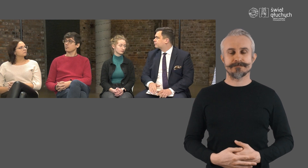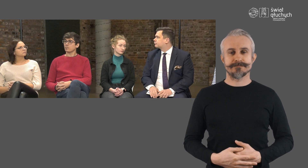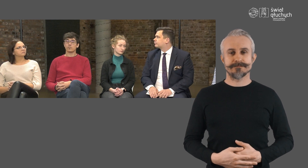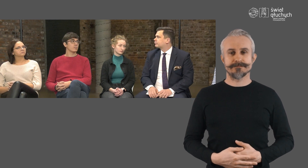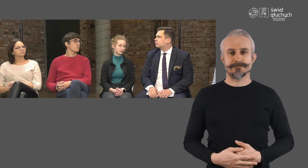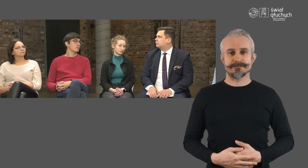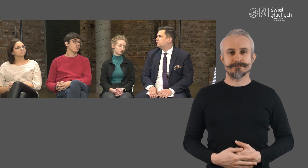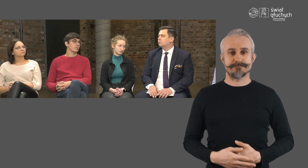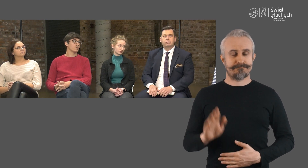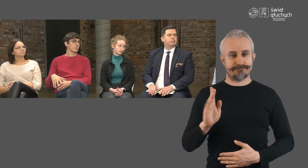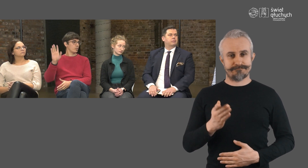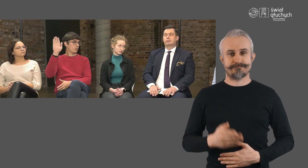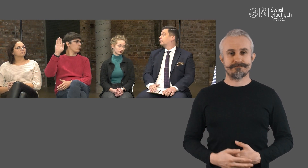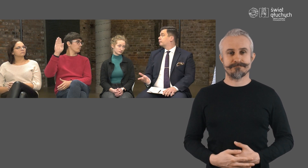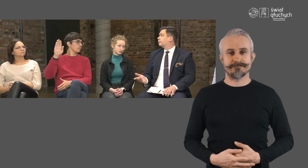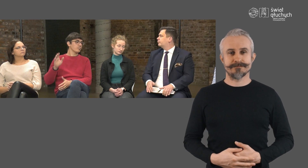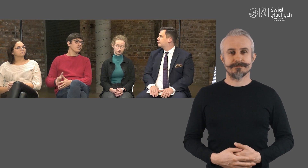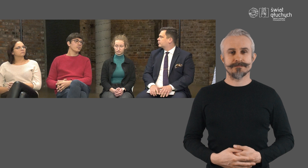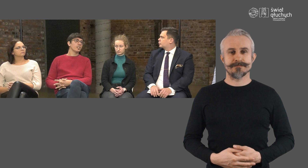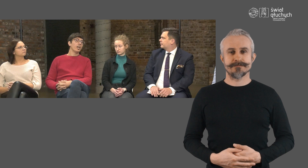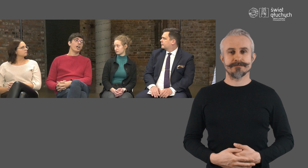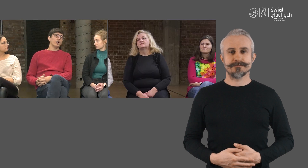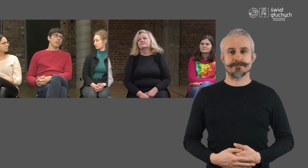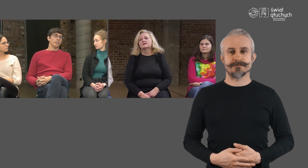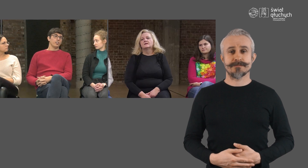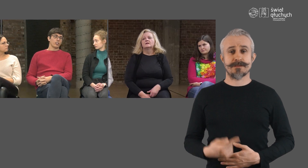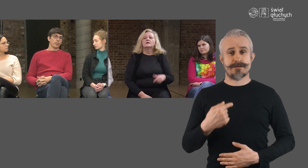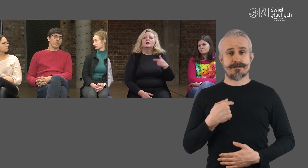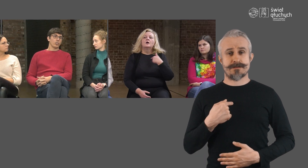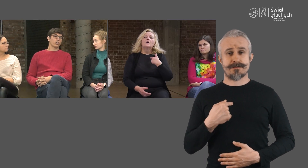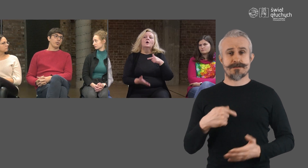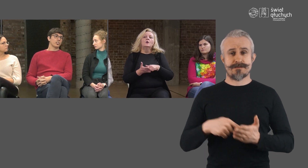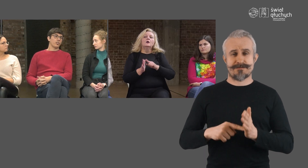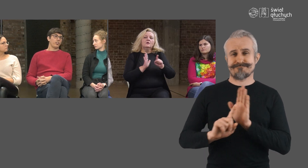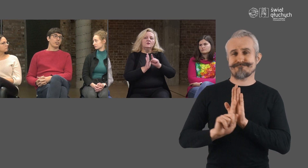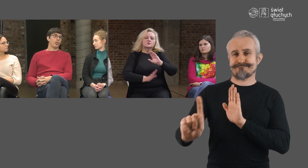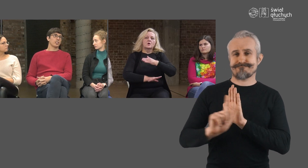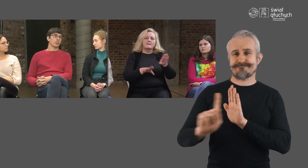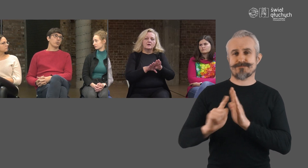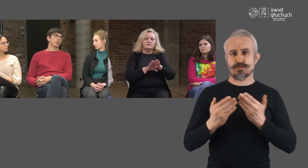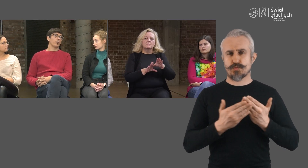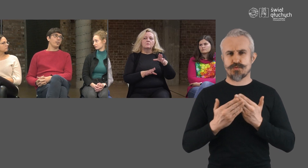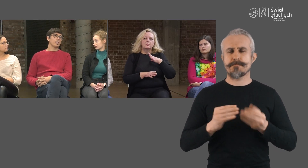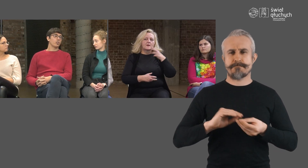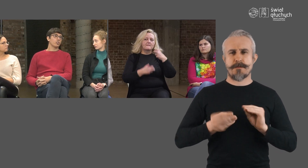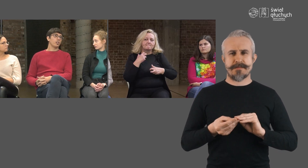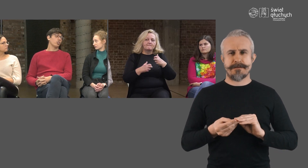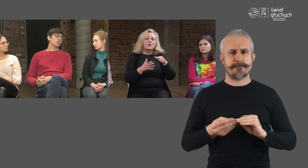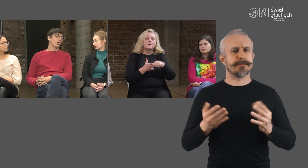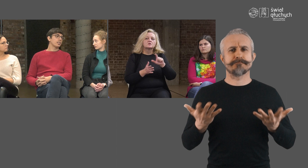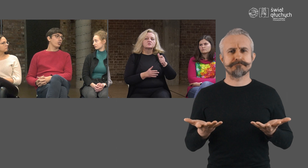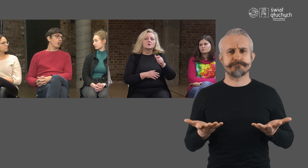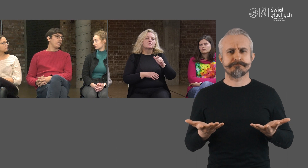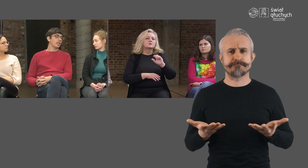Czy ktoś jeszcze chce się zgłosić? Ja mogę się zgłosić. Jak chodziłam do szkoły podstawowej, to miałam strasznie duży problem. Jest to, że